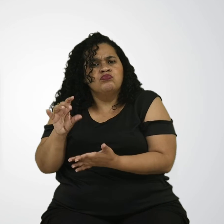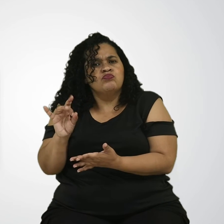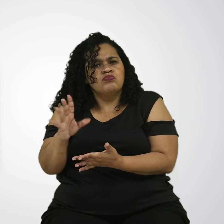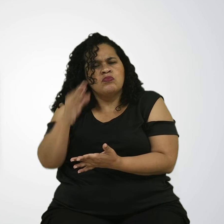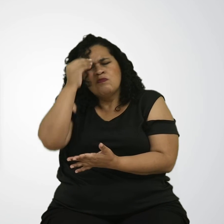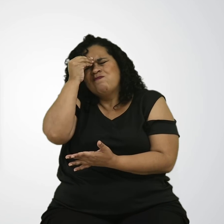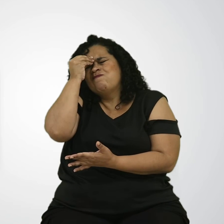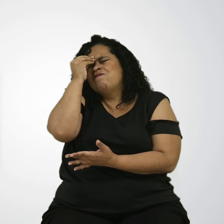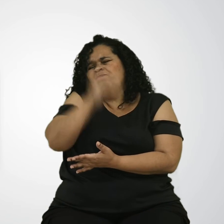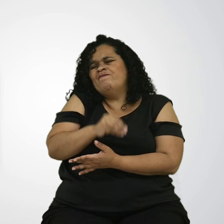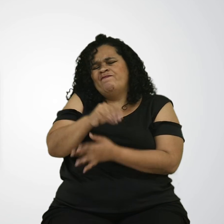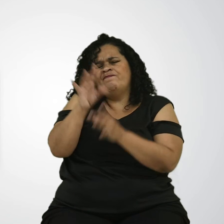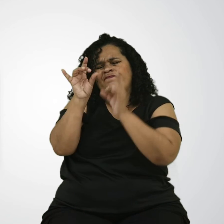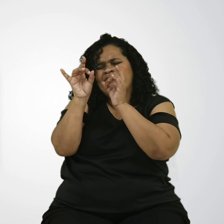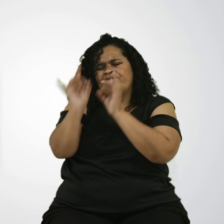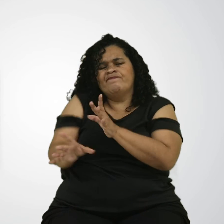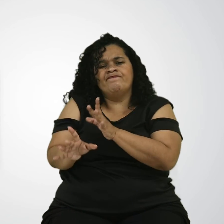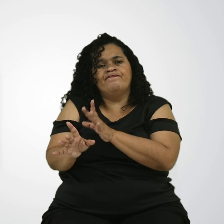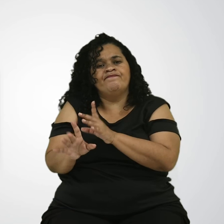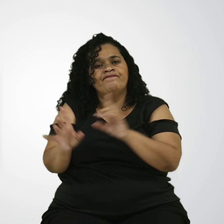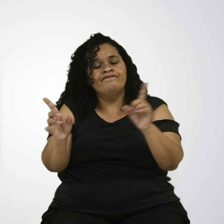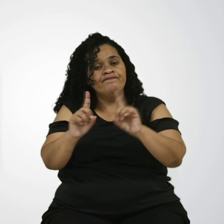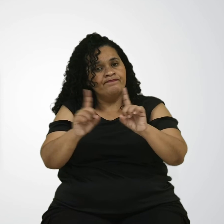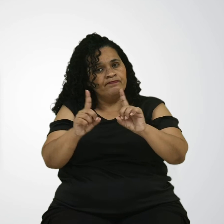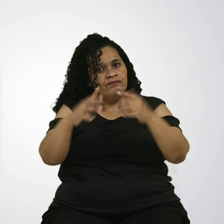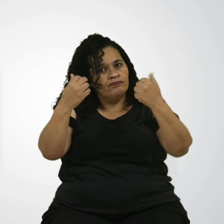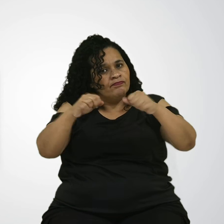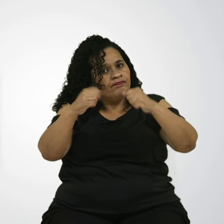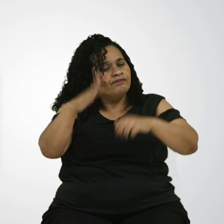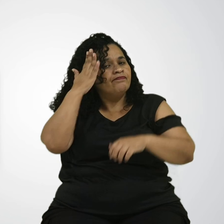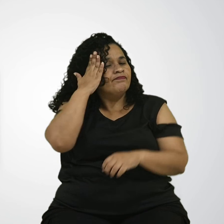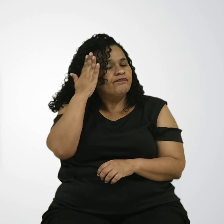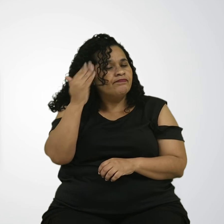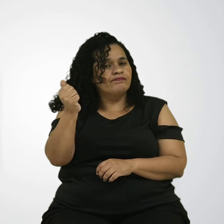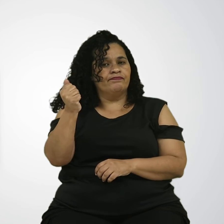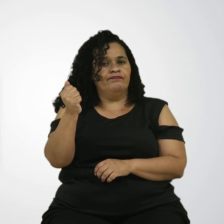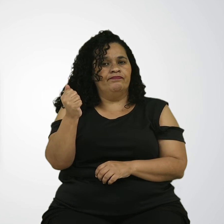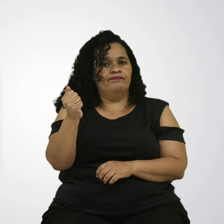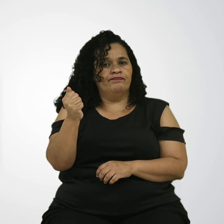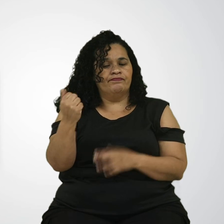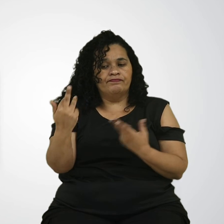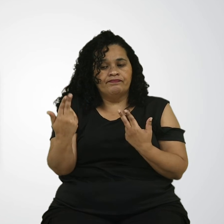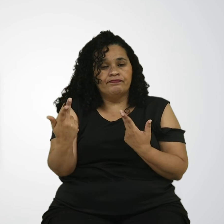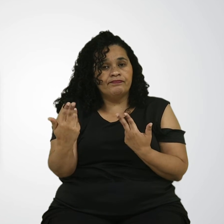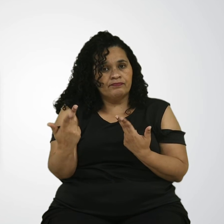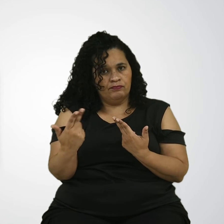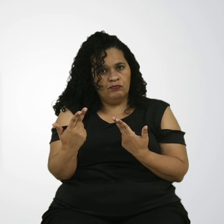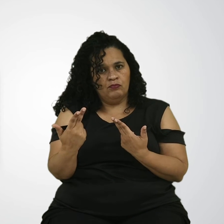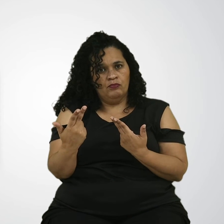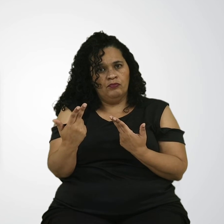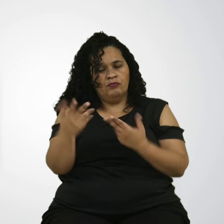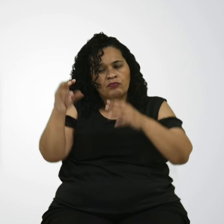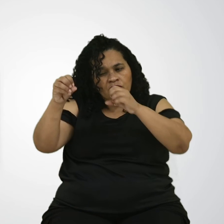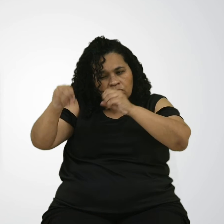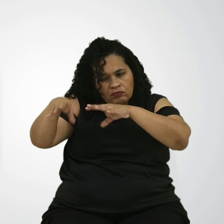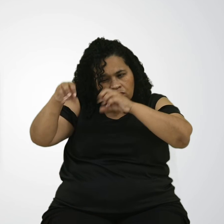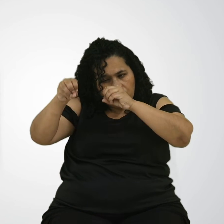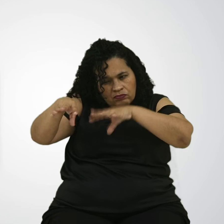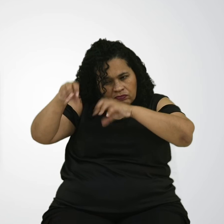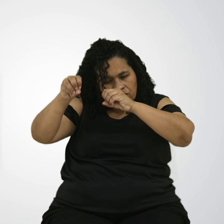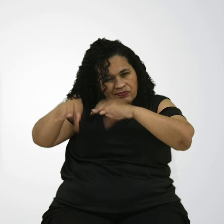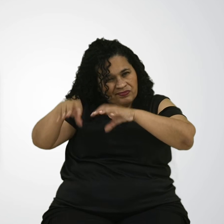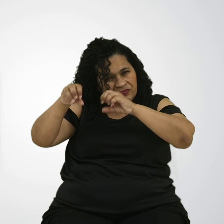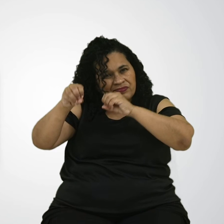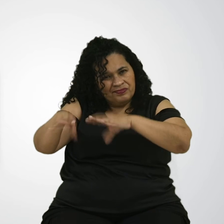eles não desanimem. Então, precisa ter sabedoria. A mesma mão que disciplina, o mesmo pai que disciplina, a